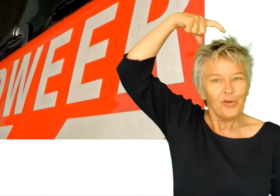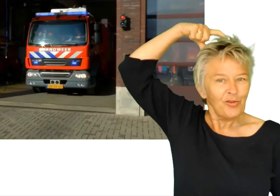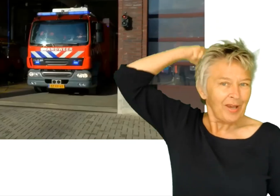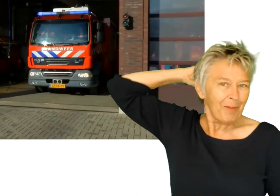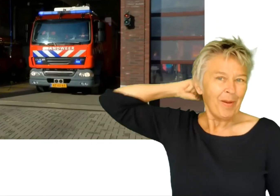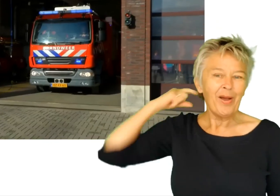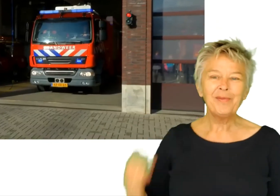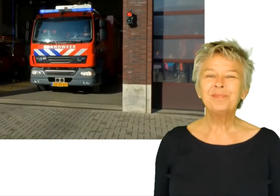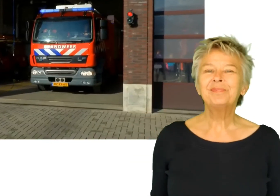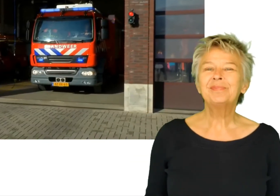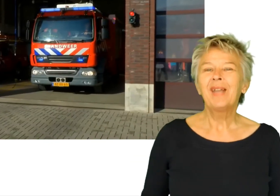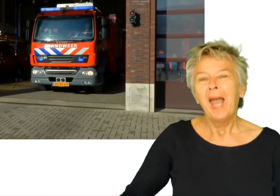Brandweerman,